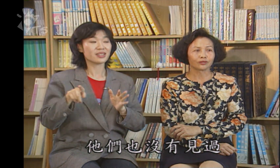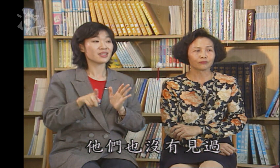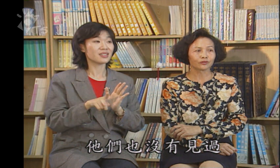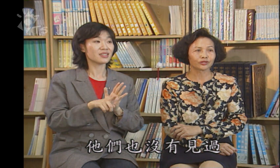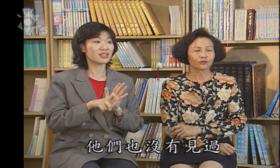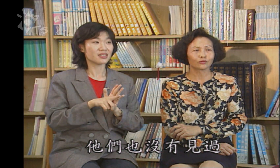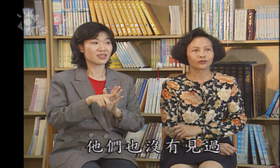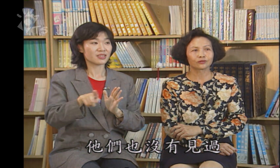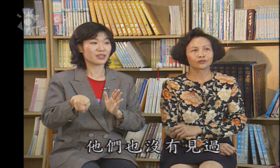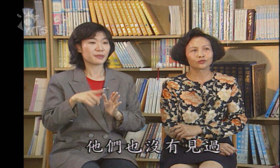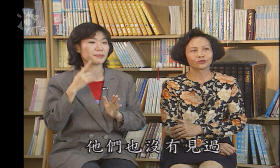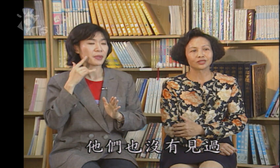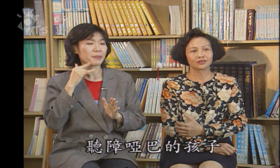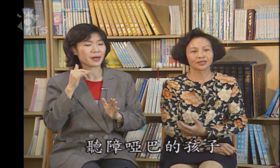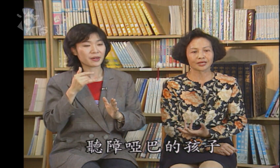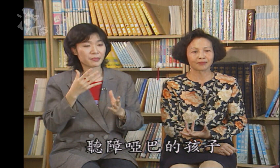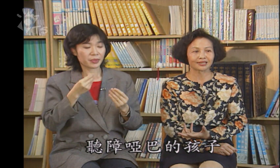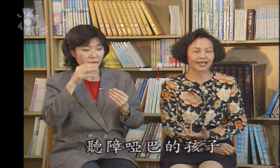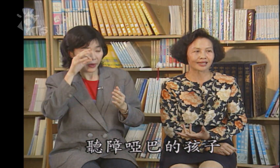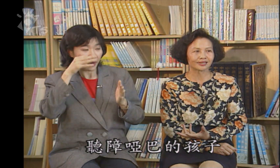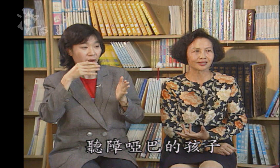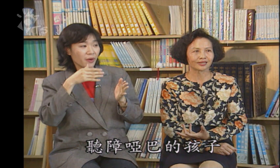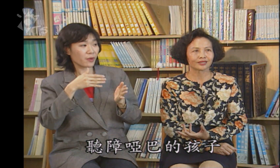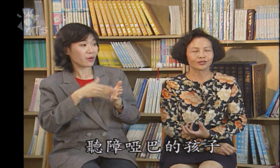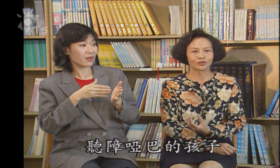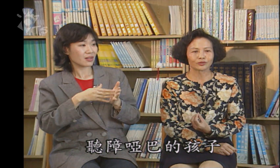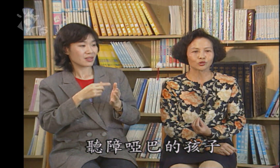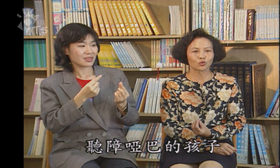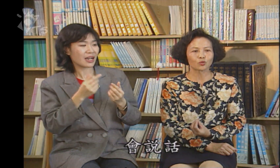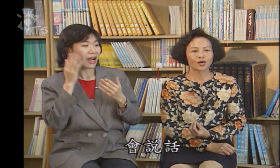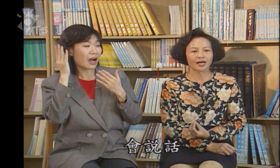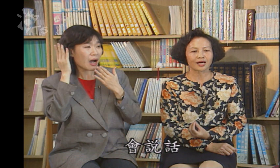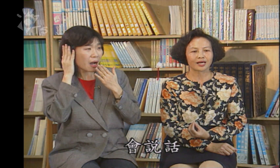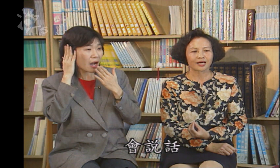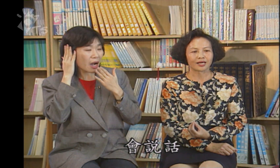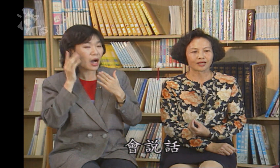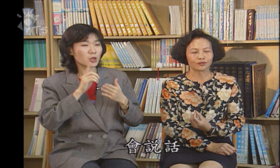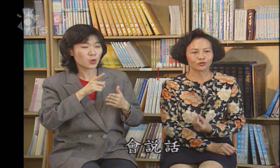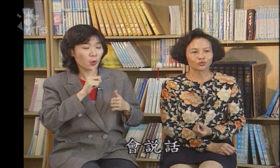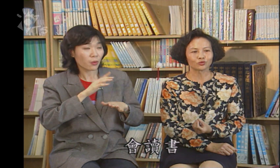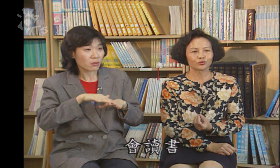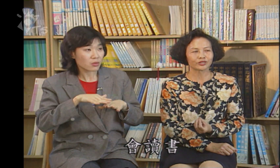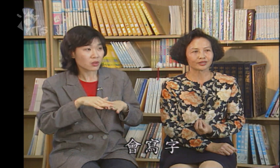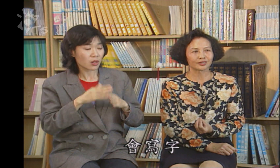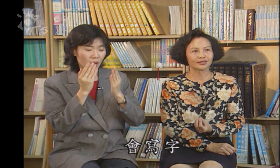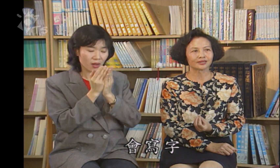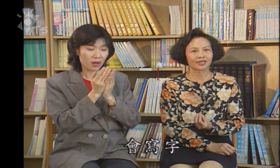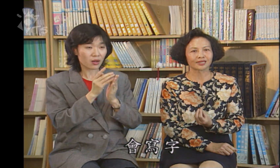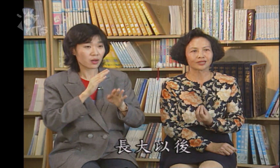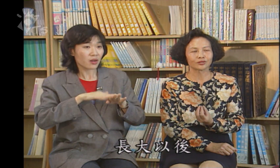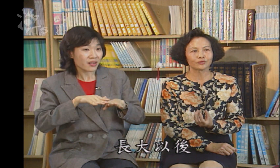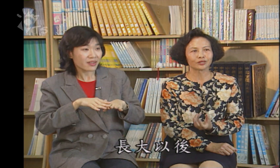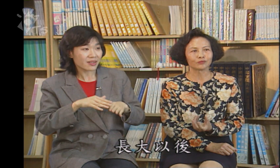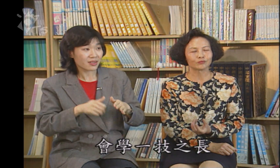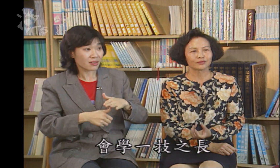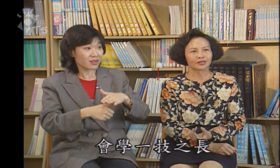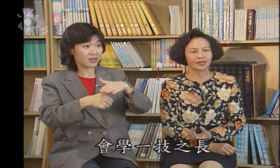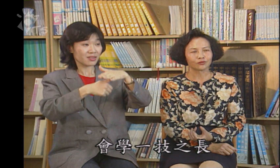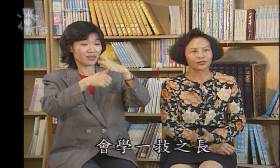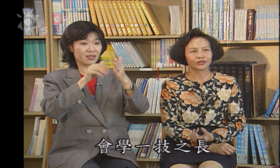没有见过说听障哑巴的孩子呢会说话啊，会读书、会写字，长大以后会学一